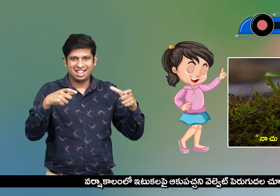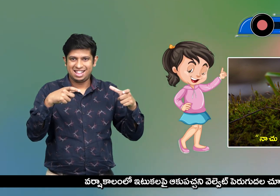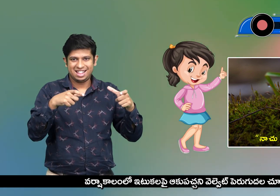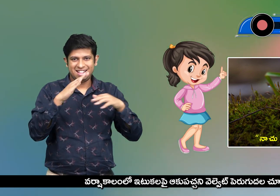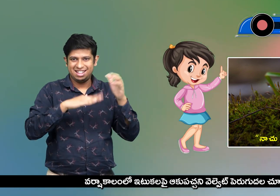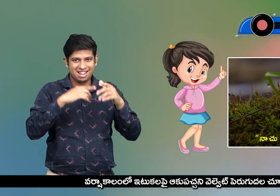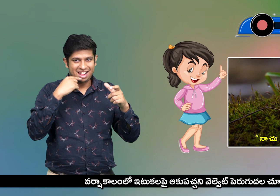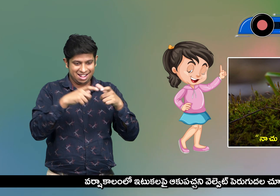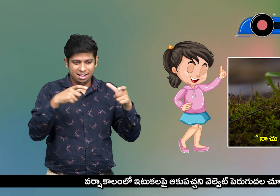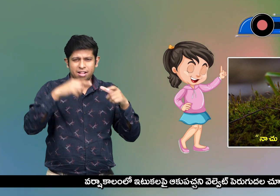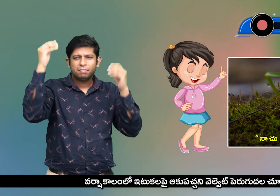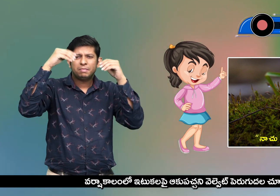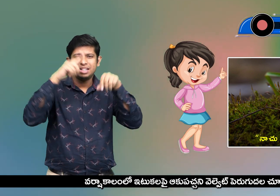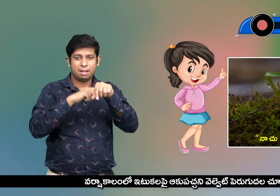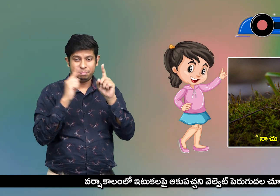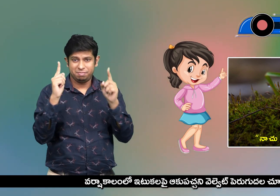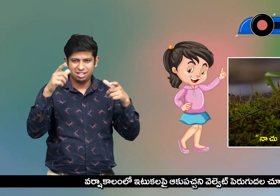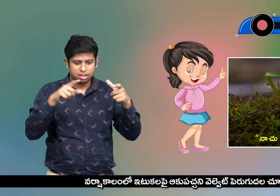వెల్వెట్ పెరుగుదల చూస్తాము.